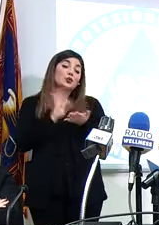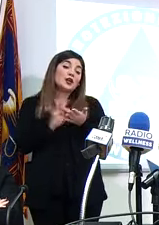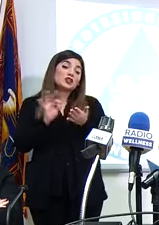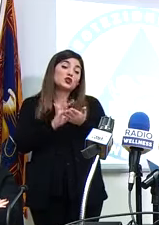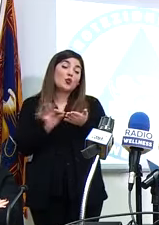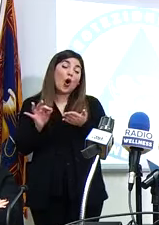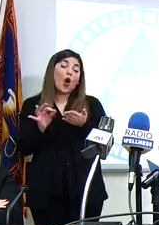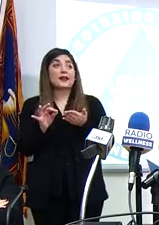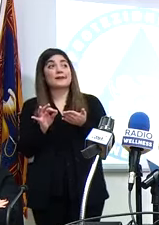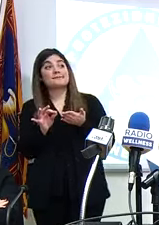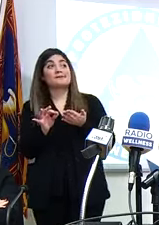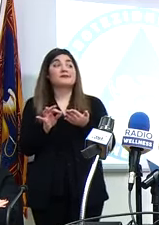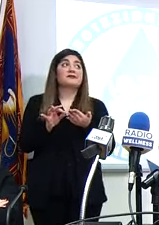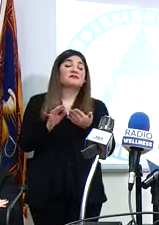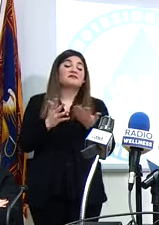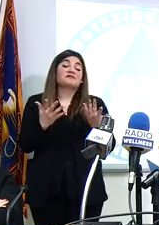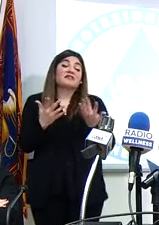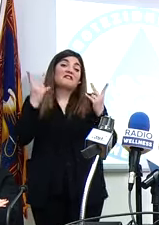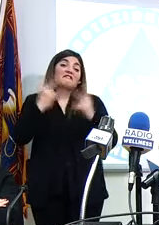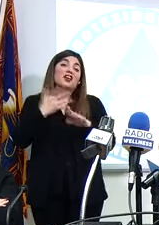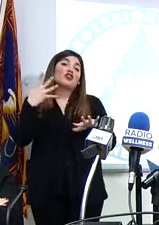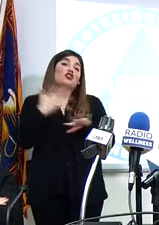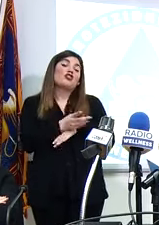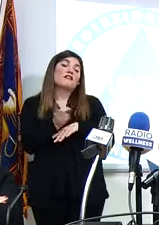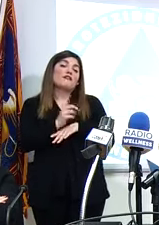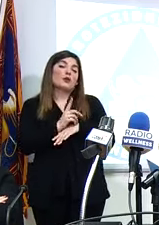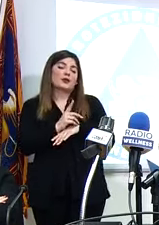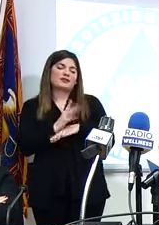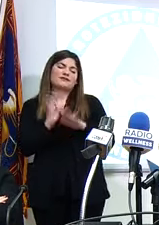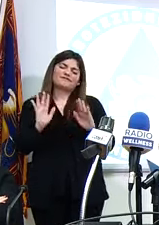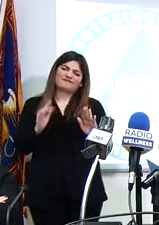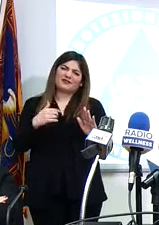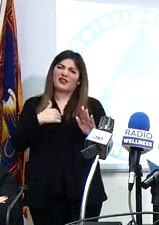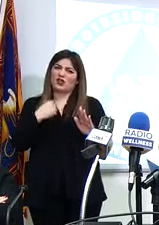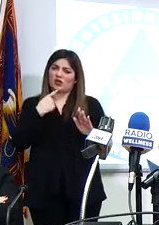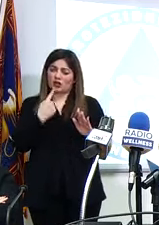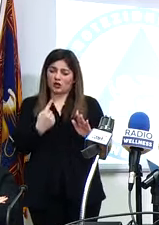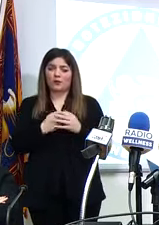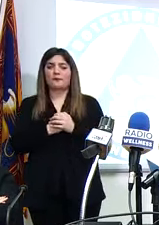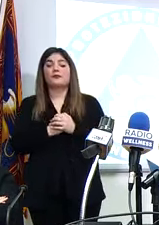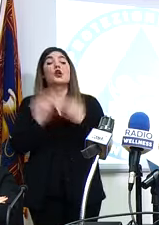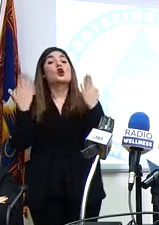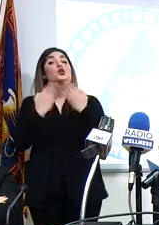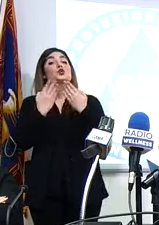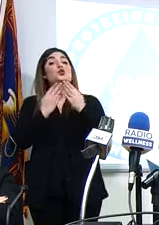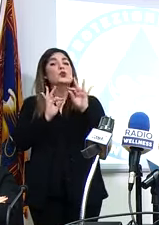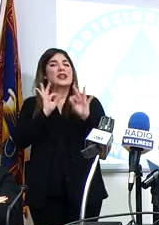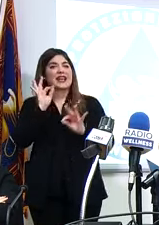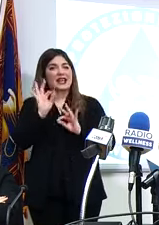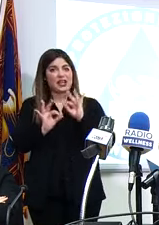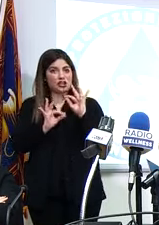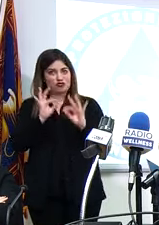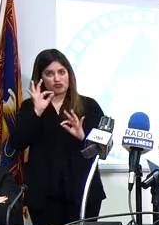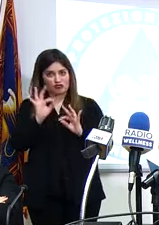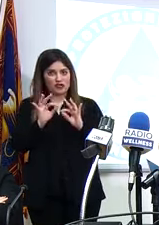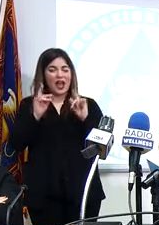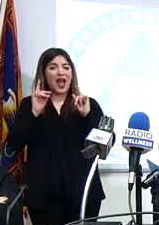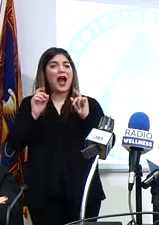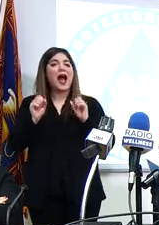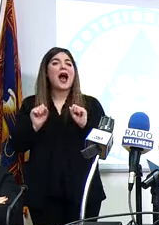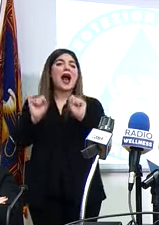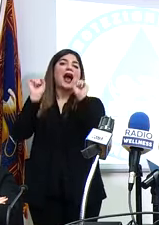vi dico, come sempre, gli studi clinici, anche epidemiologici, non sono... La medicina